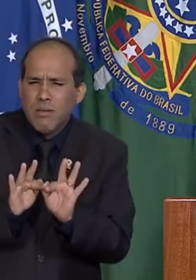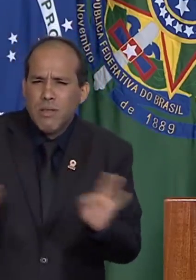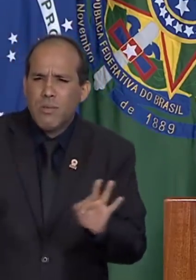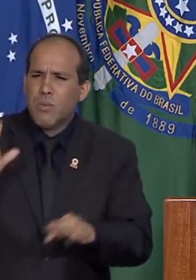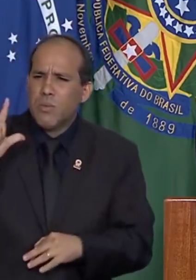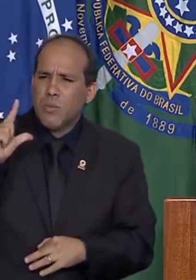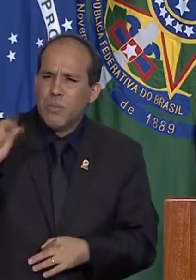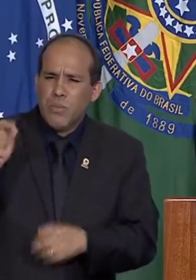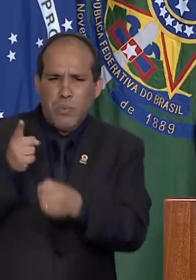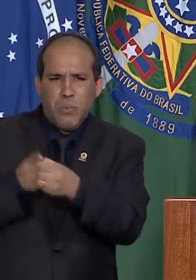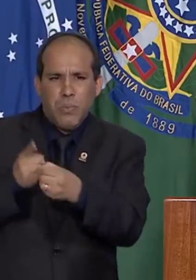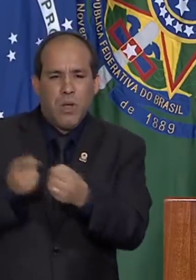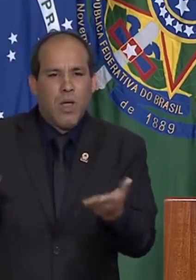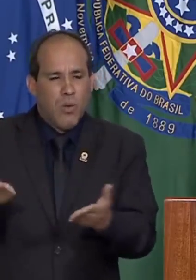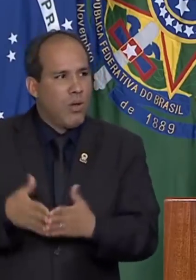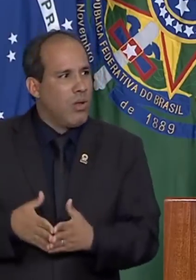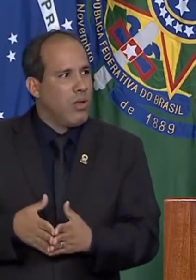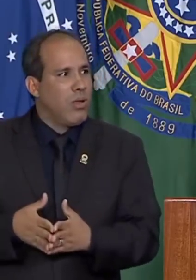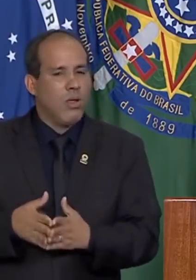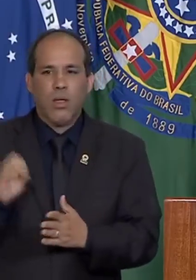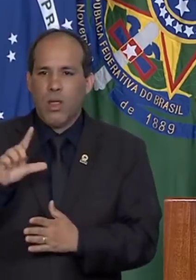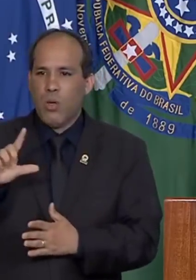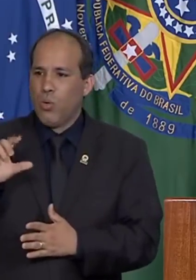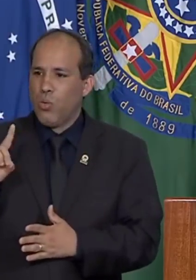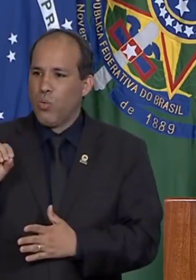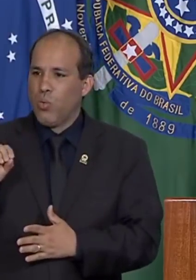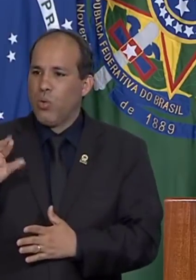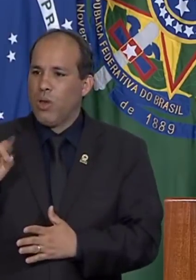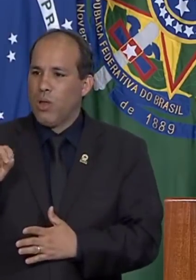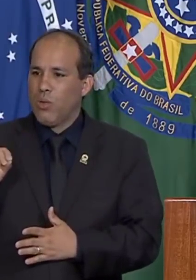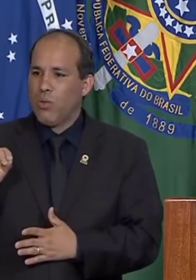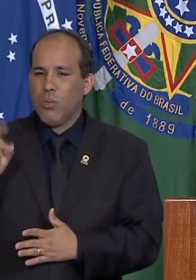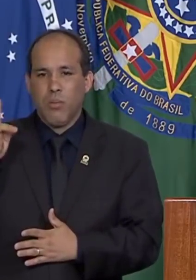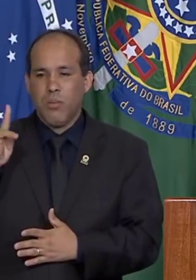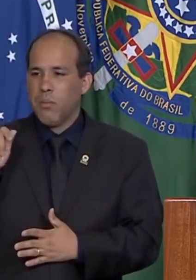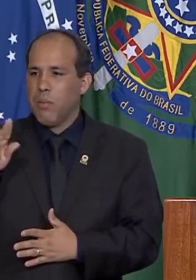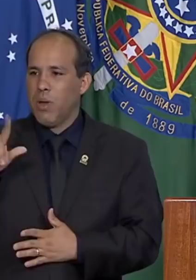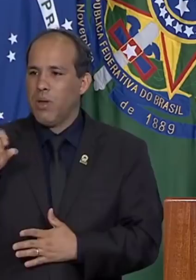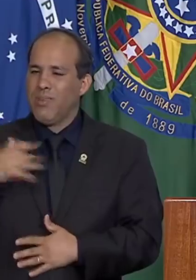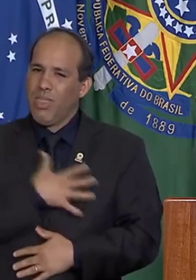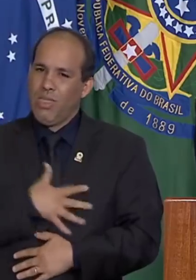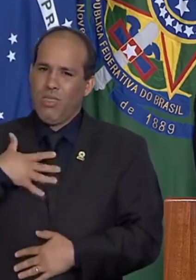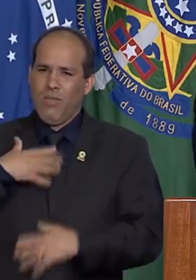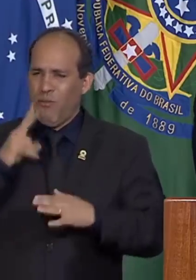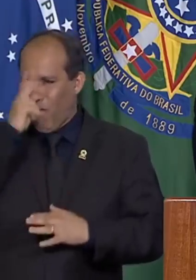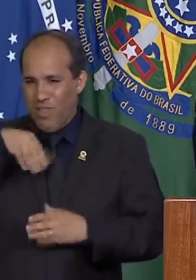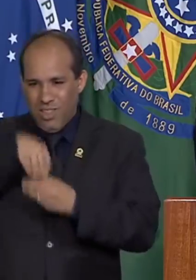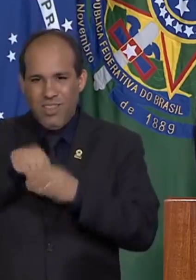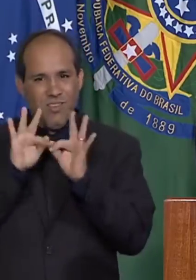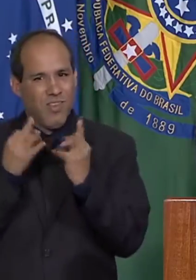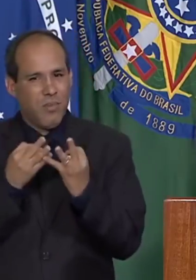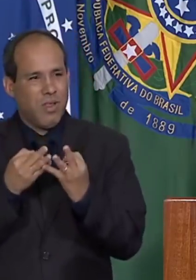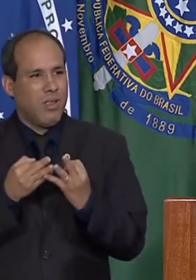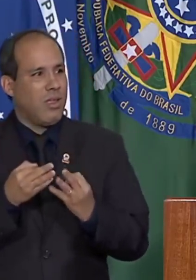longínqua Xiririca. Hoje em dia é o Eldorado Paulista, mas foi um momento de satisfação muito grande para toda a família. Entendo